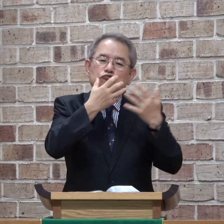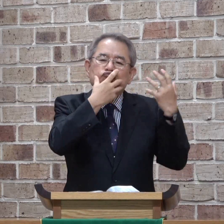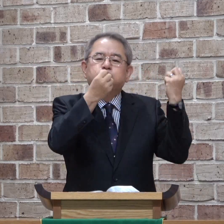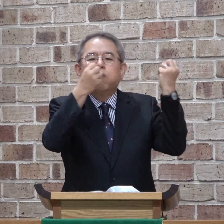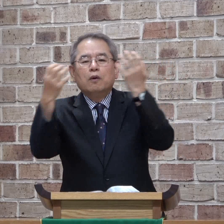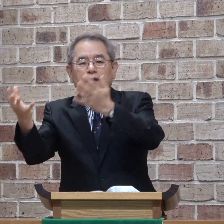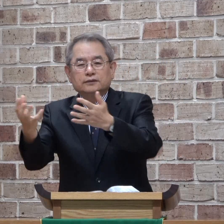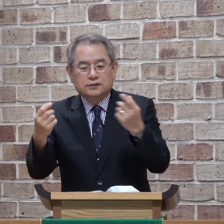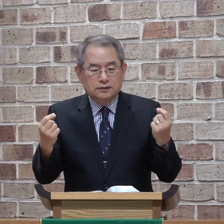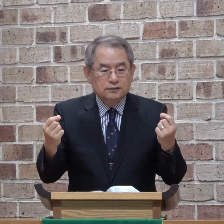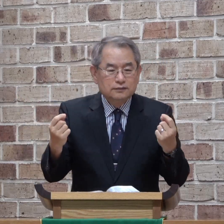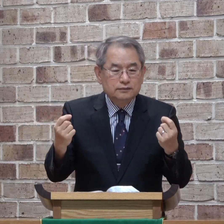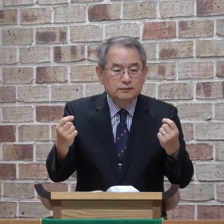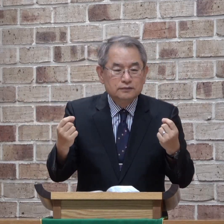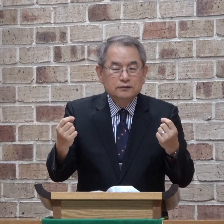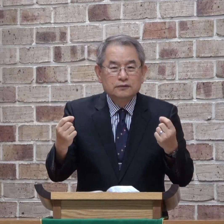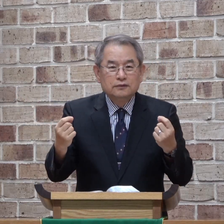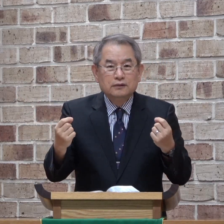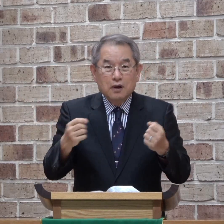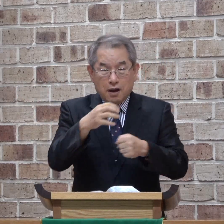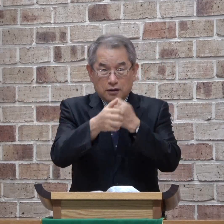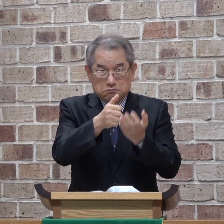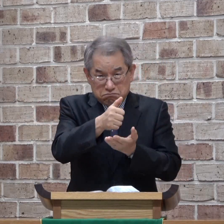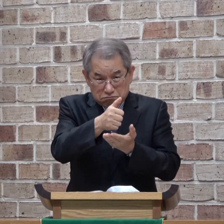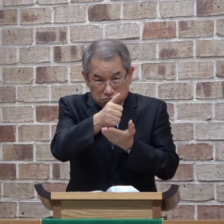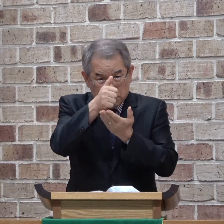그래서 하나님이 미국을 축복해 주신 것 같습니다.